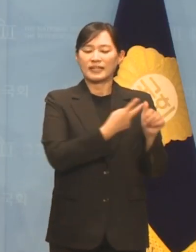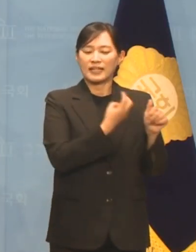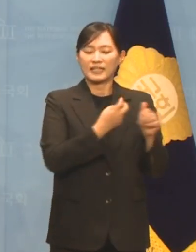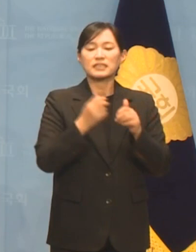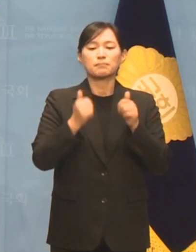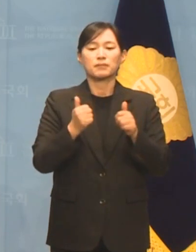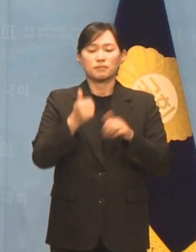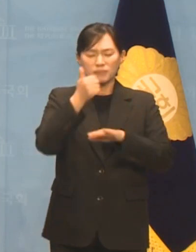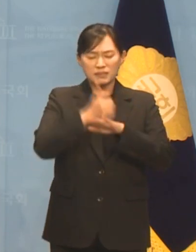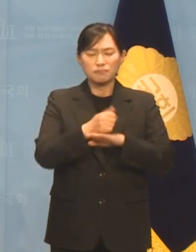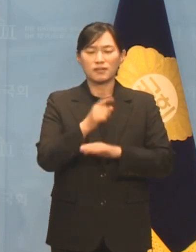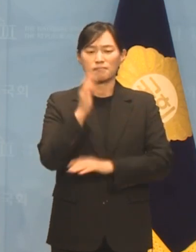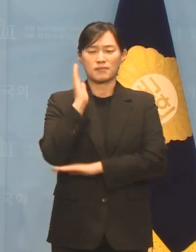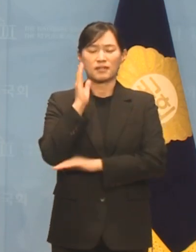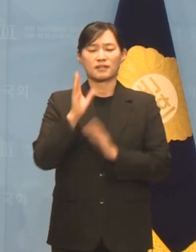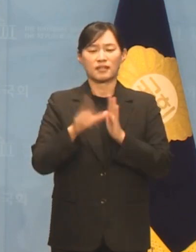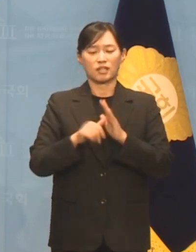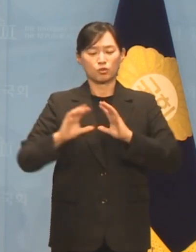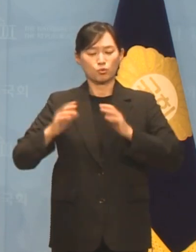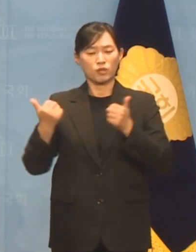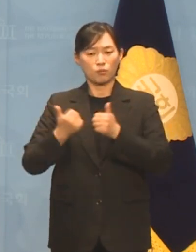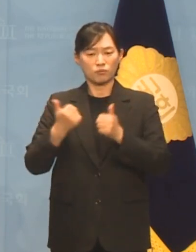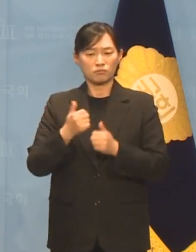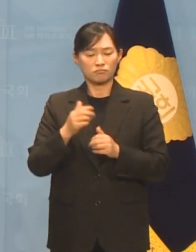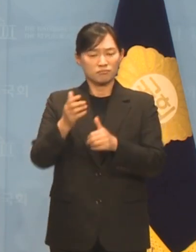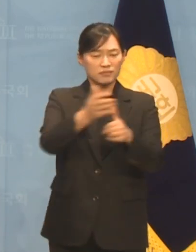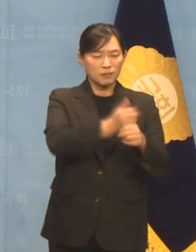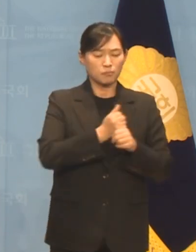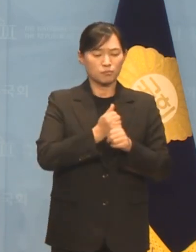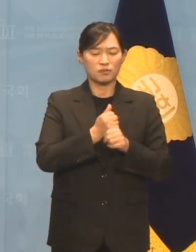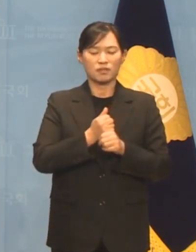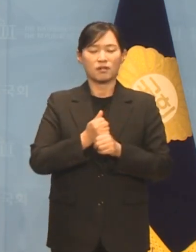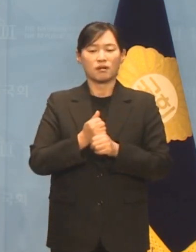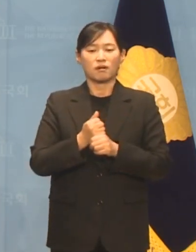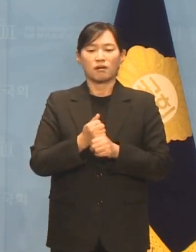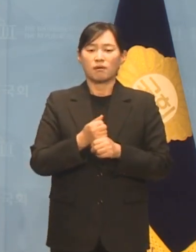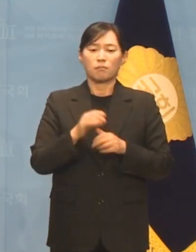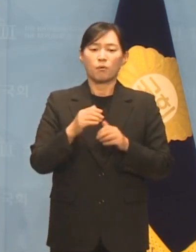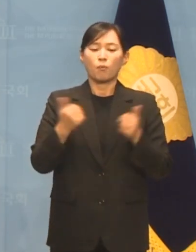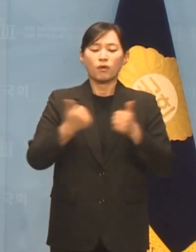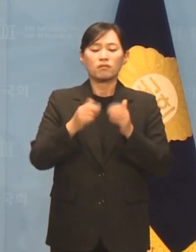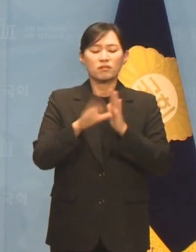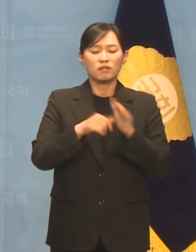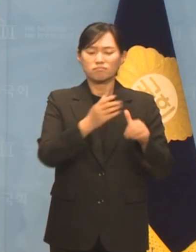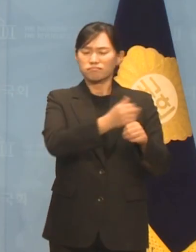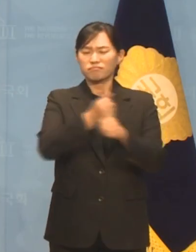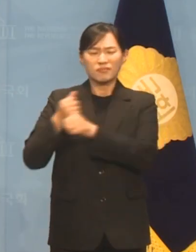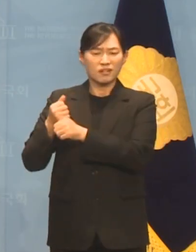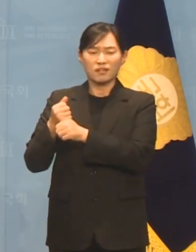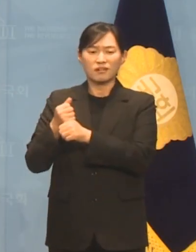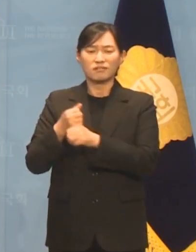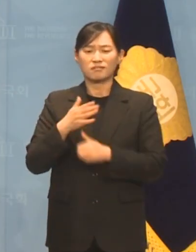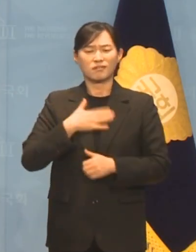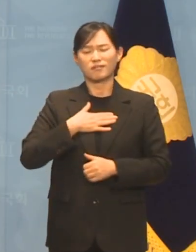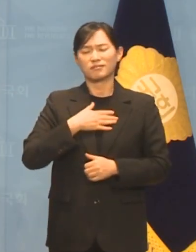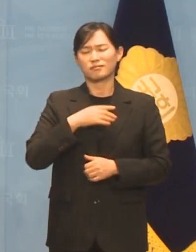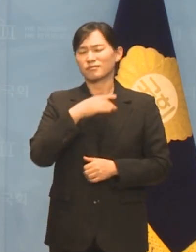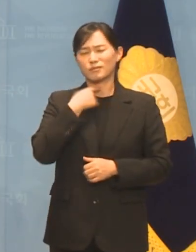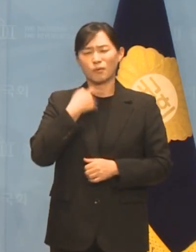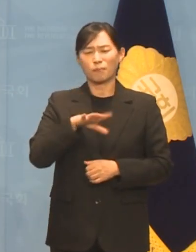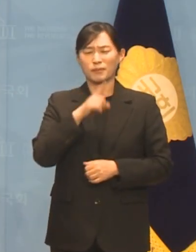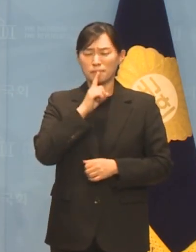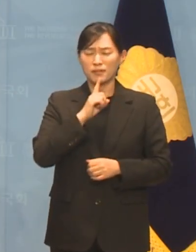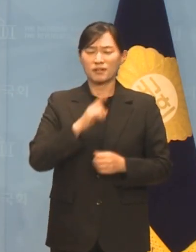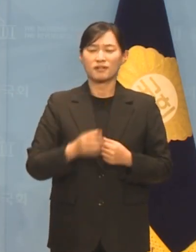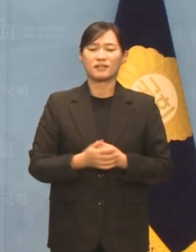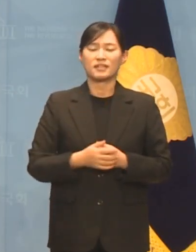최후 변론에서 제가 국회의원을 체포하거나 본회의장에서 끌어내라고 했다라는 것입니다. 정말 터무니없는 얘기입니다.